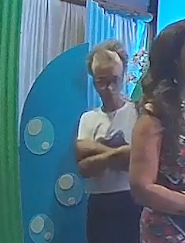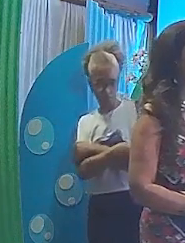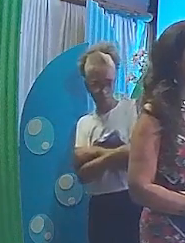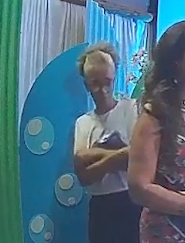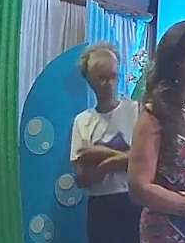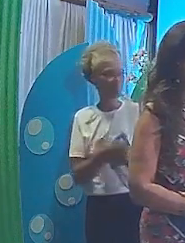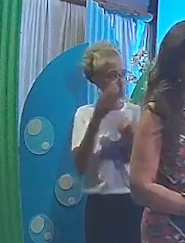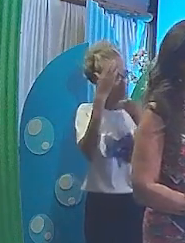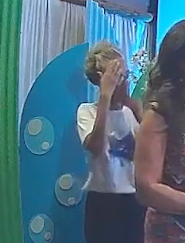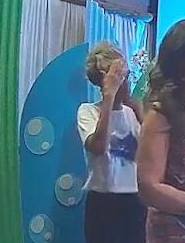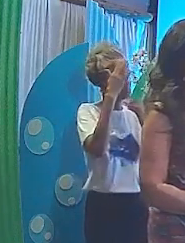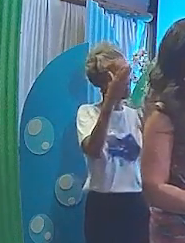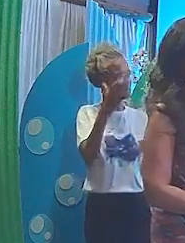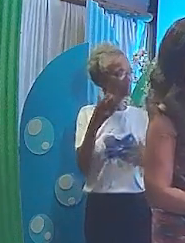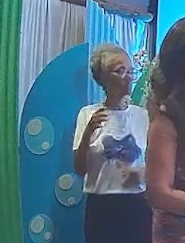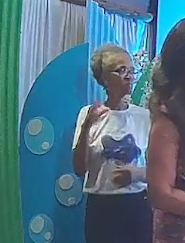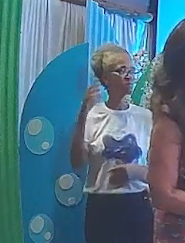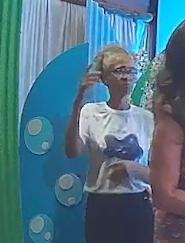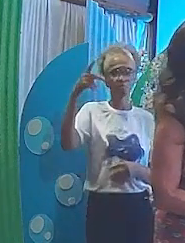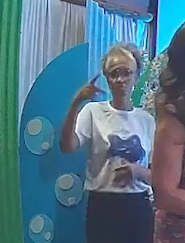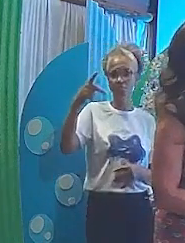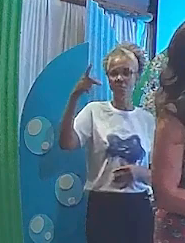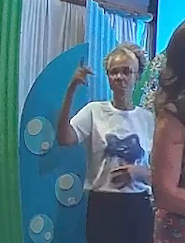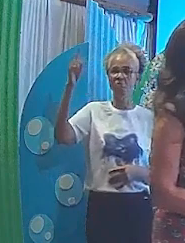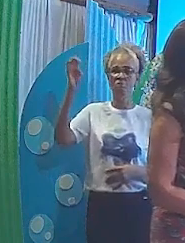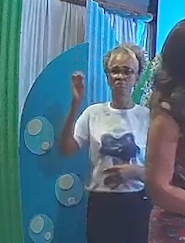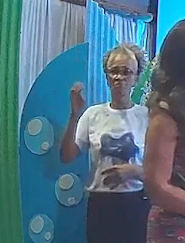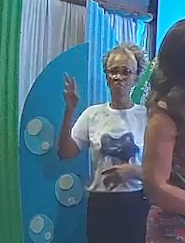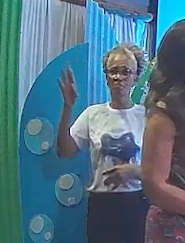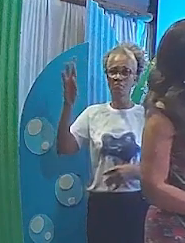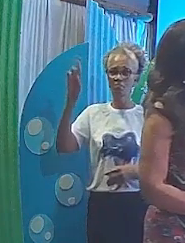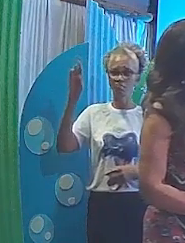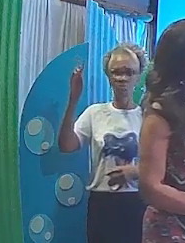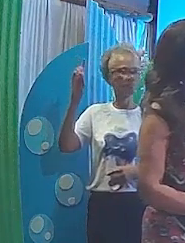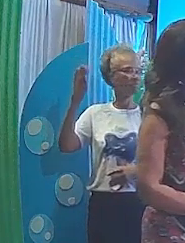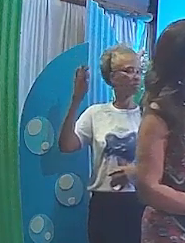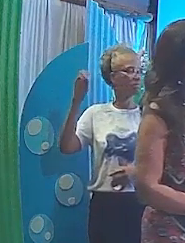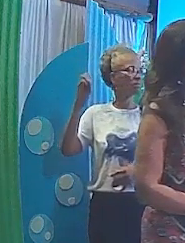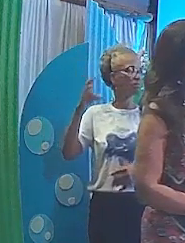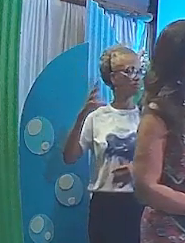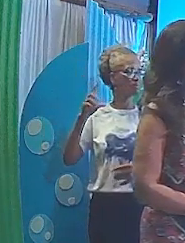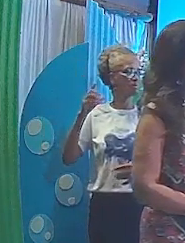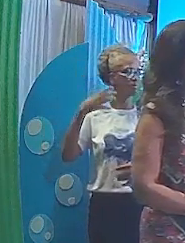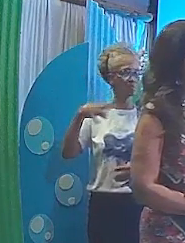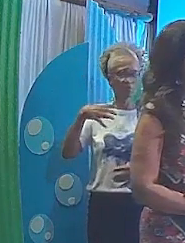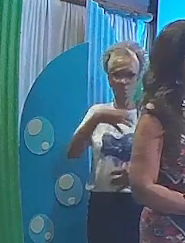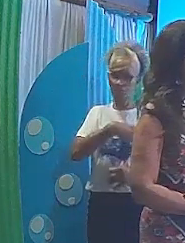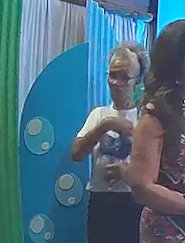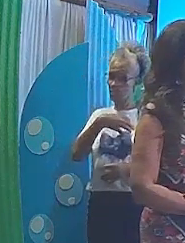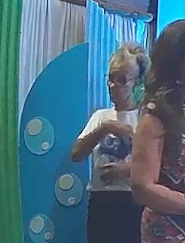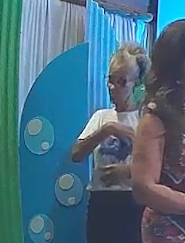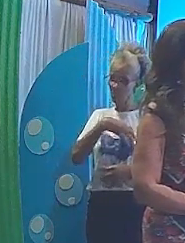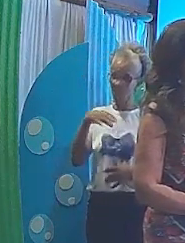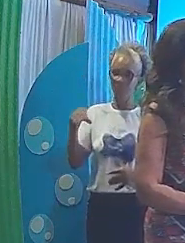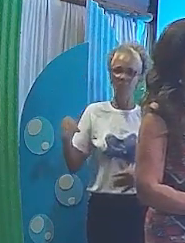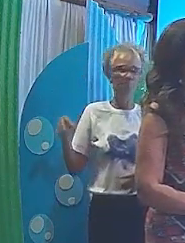todos. Tá? Pedro Calmon é da minha memória efetiva, eu estudei na escola Pedro Calmon, no Matatu de Brotas, então minha memória efetiva de Pedro Calmon